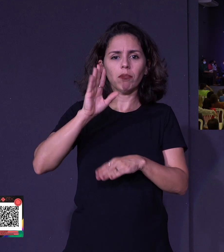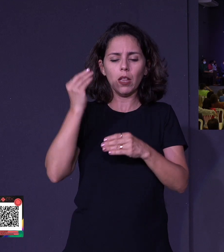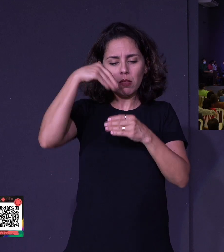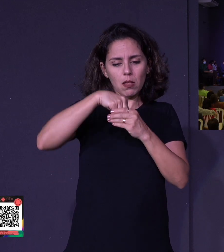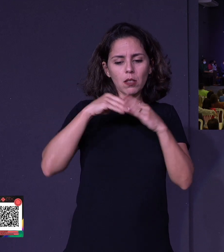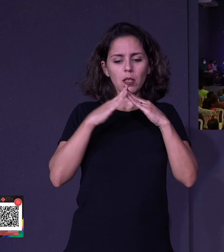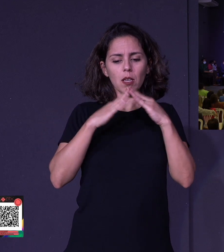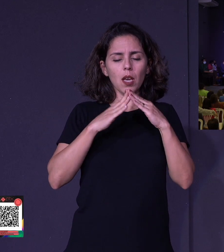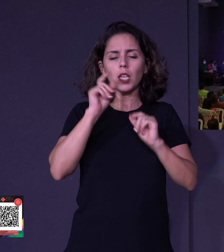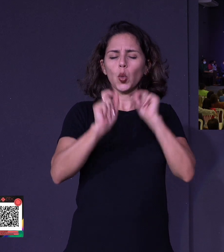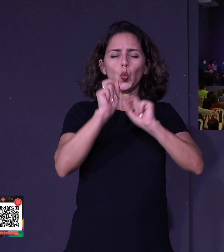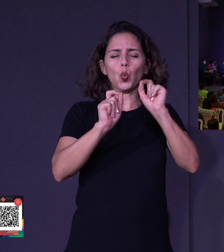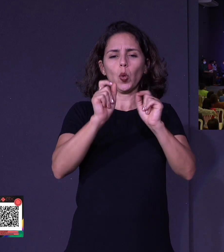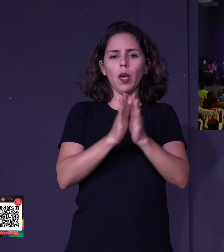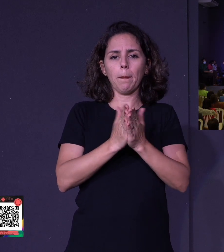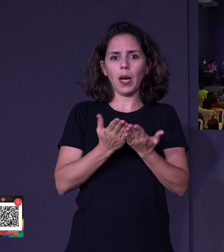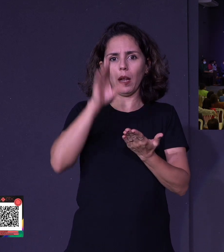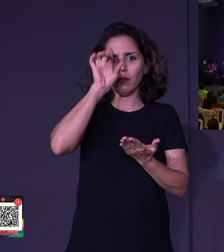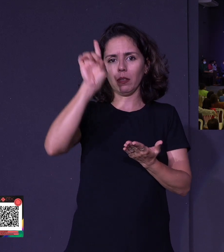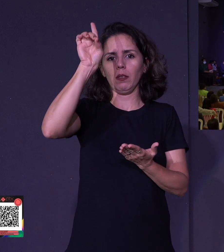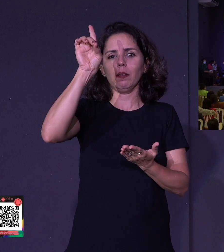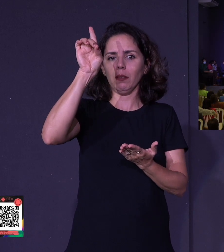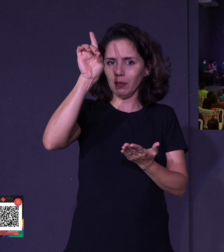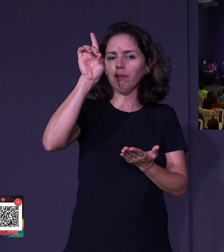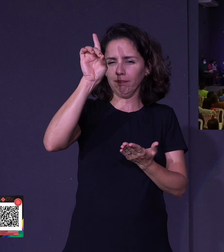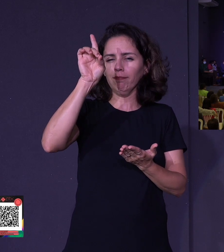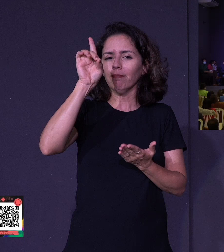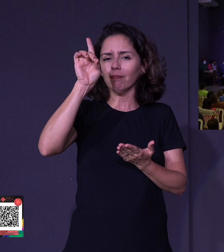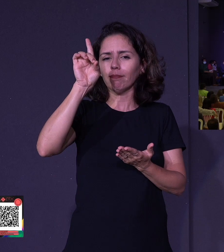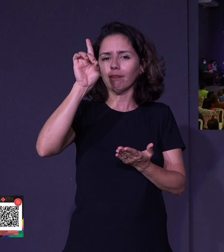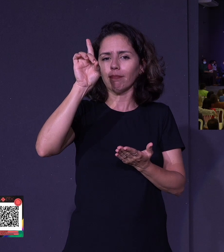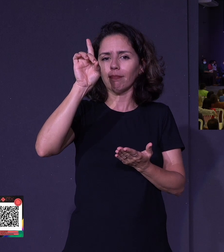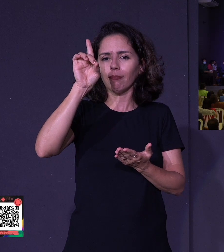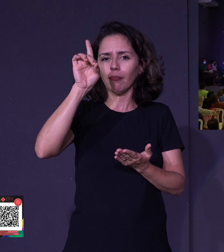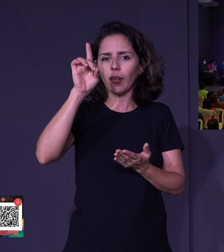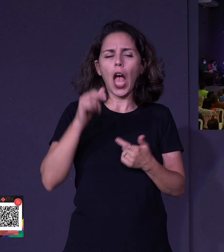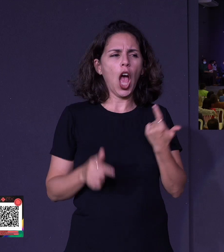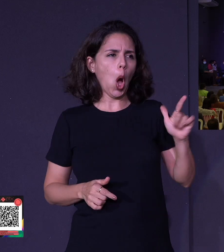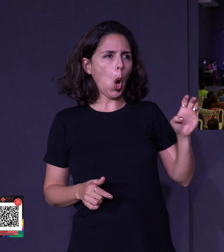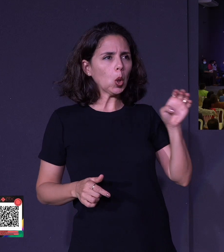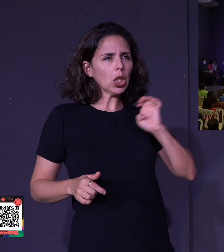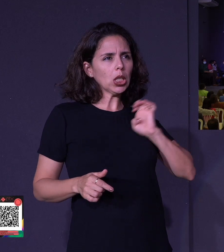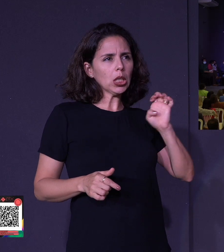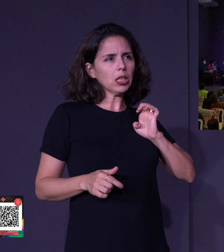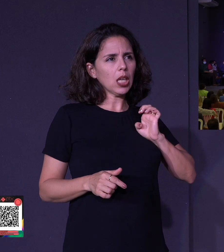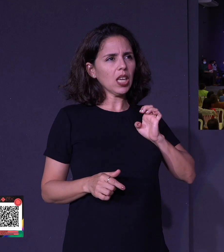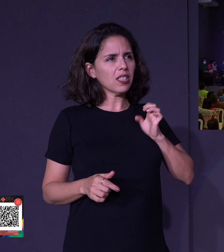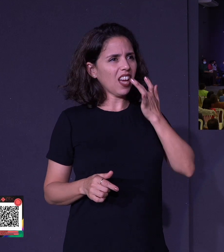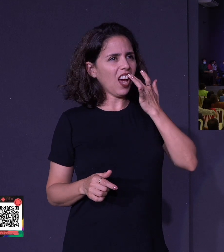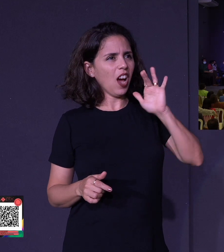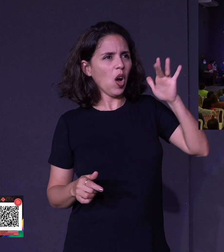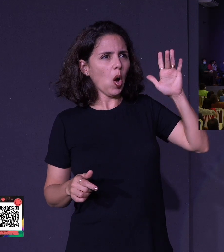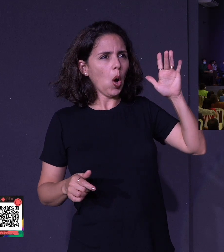de Deus. Não existe riqueza maior que possamos conservar. Não